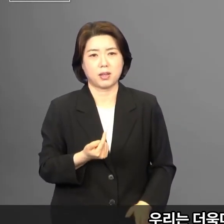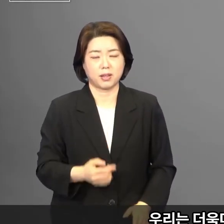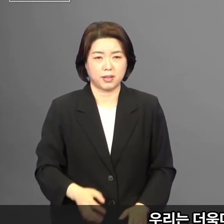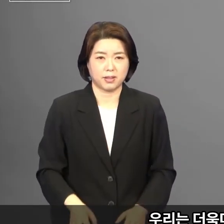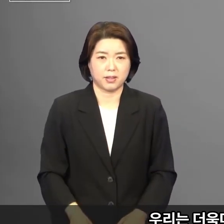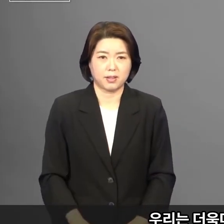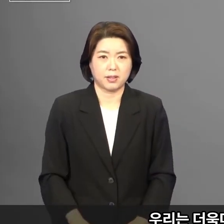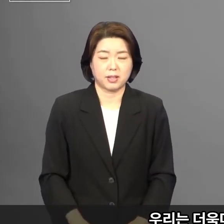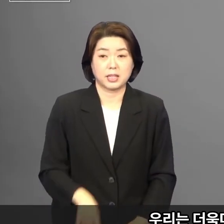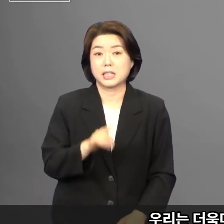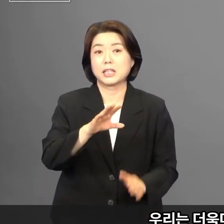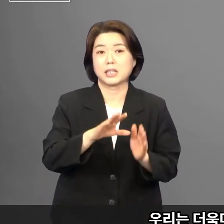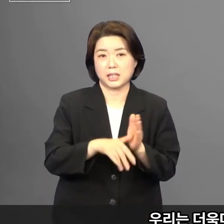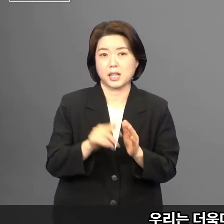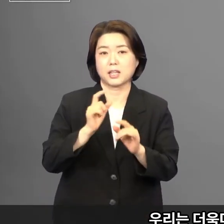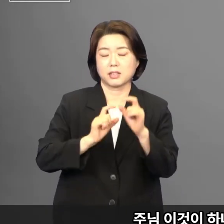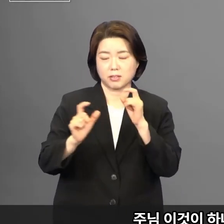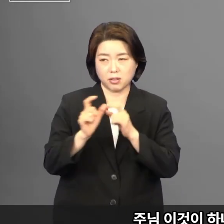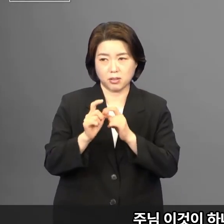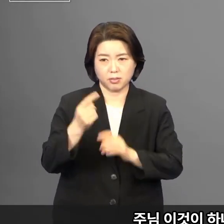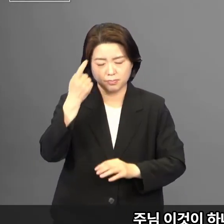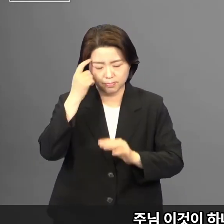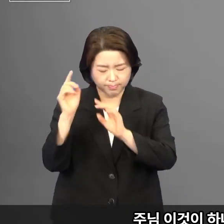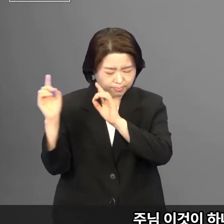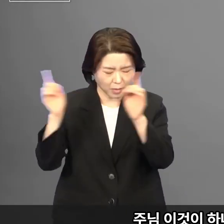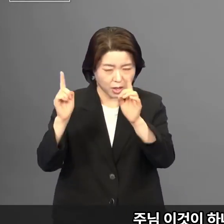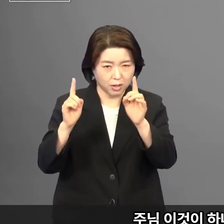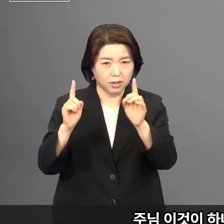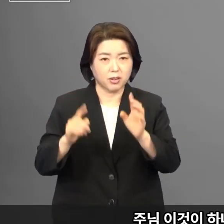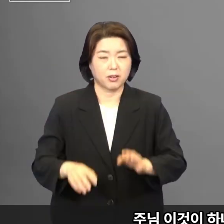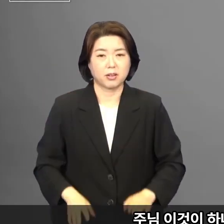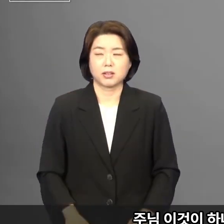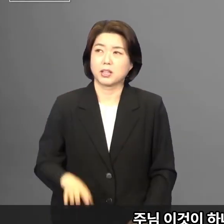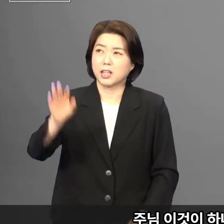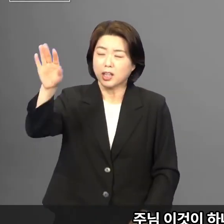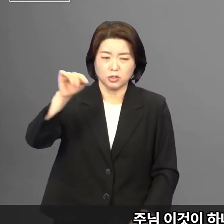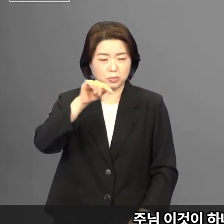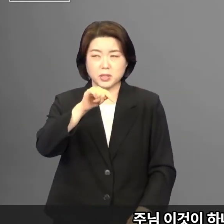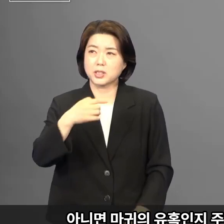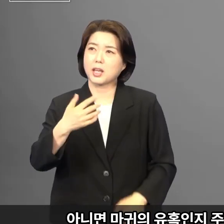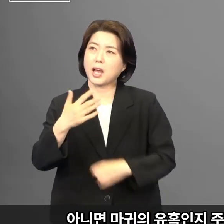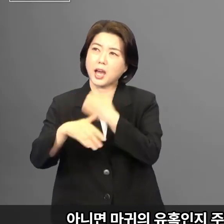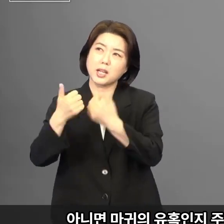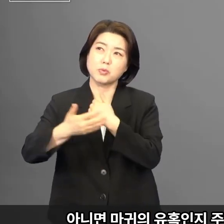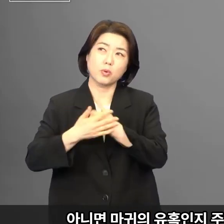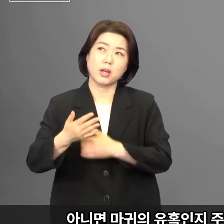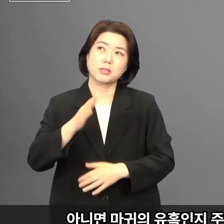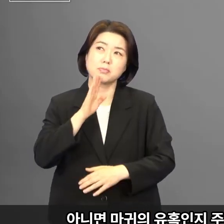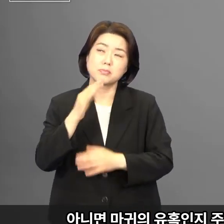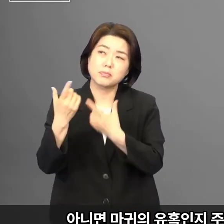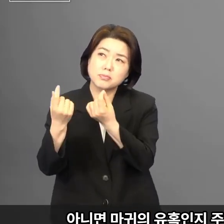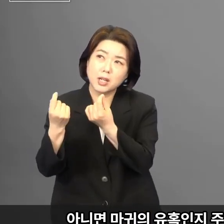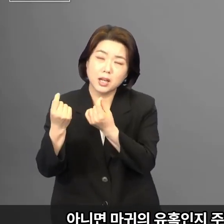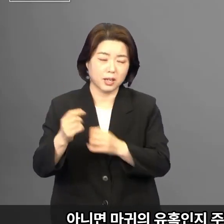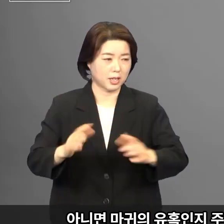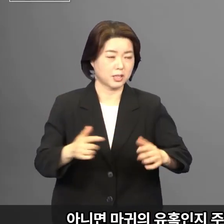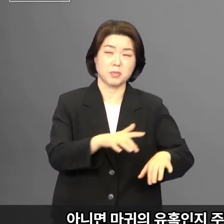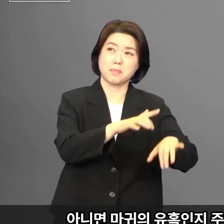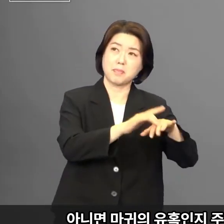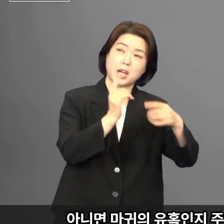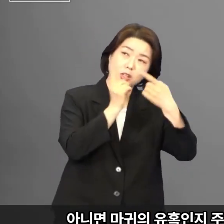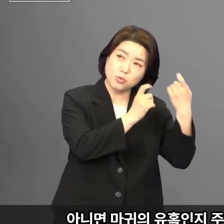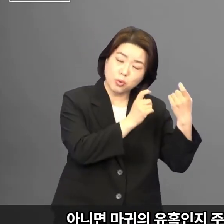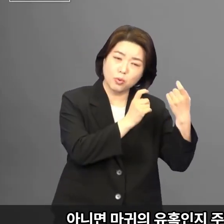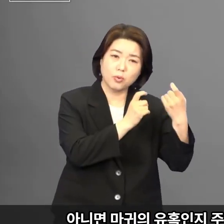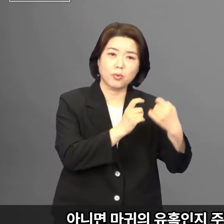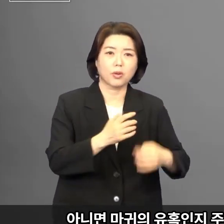우리는 더욱더 이 시기에 깨어서 주님, 이것이 하나님의 도움이십니까? 아니면 마귀의 유혹인지